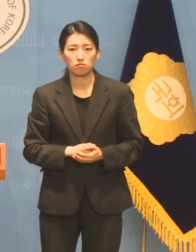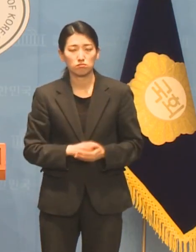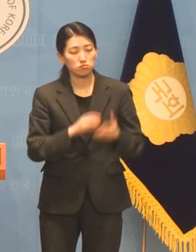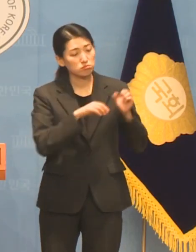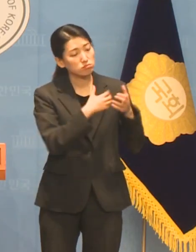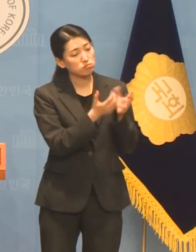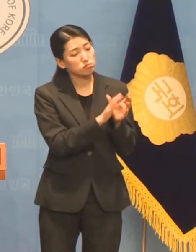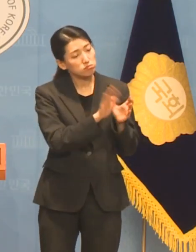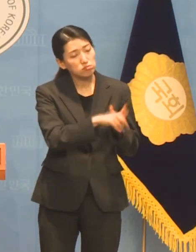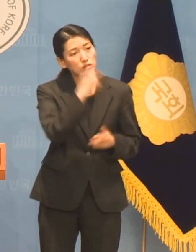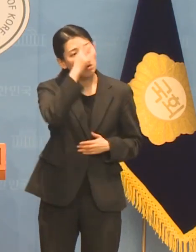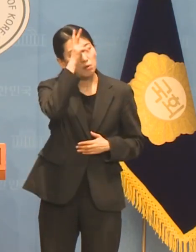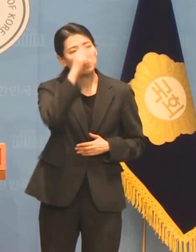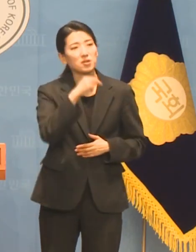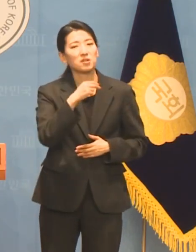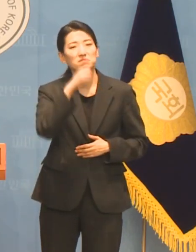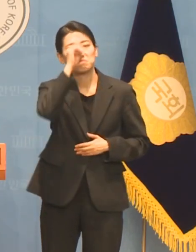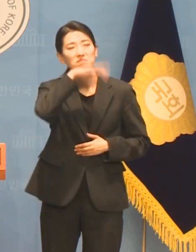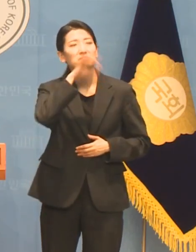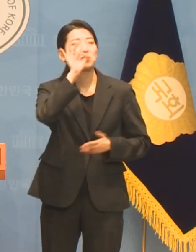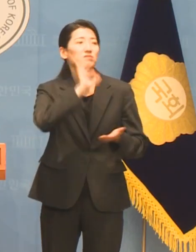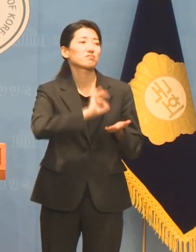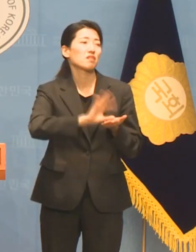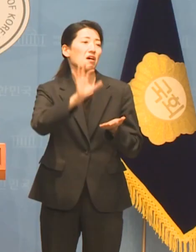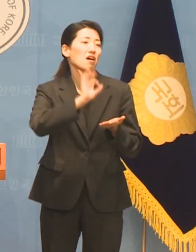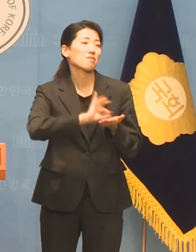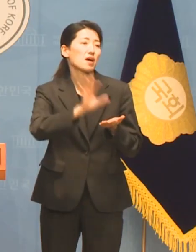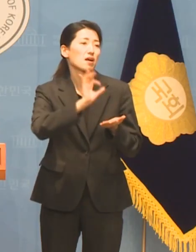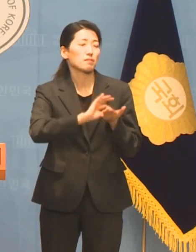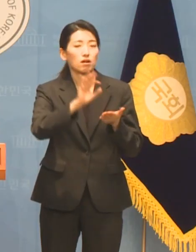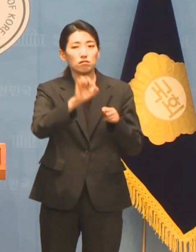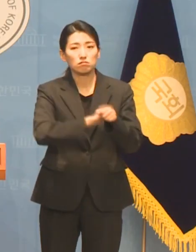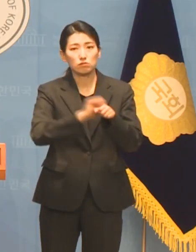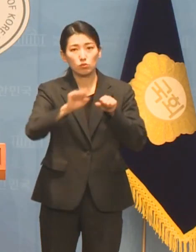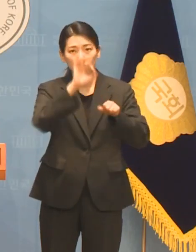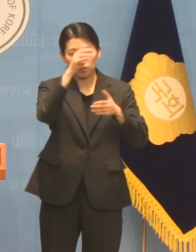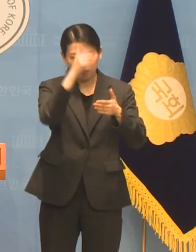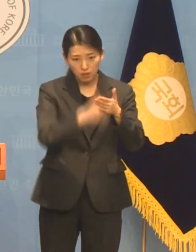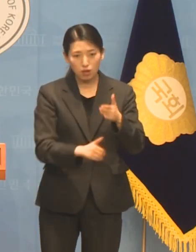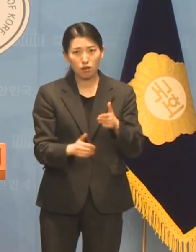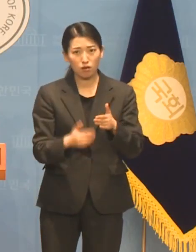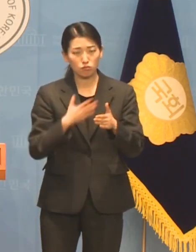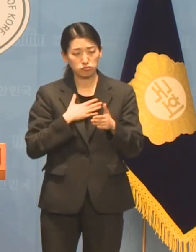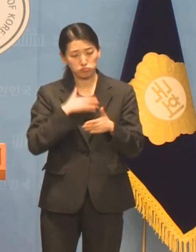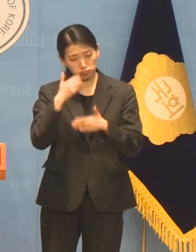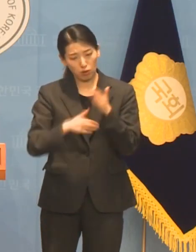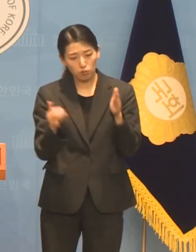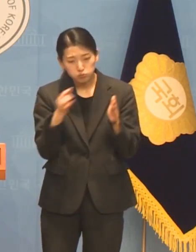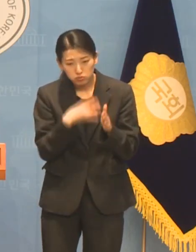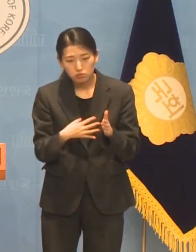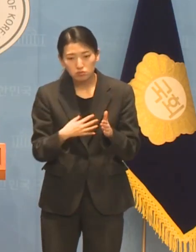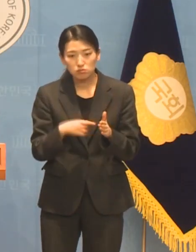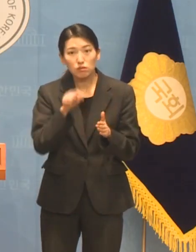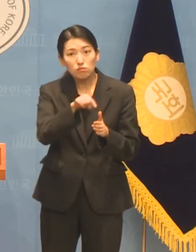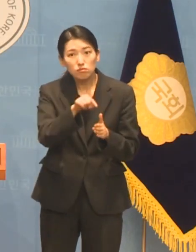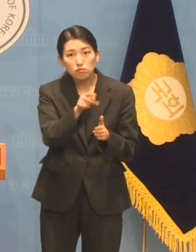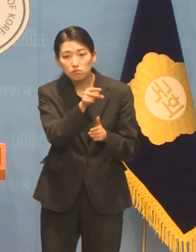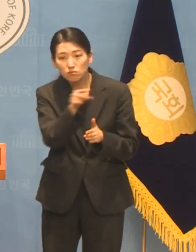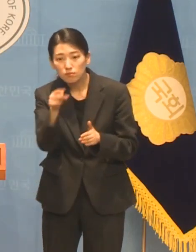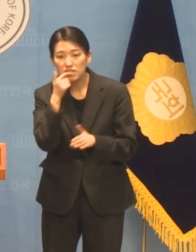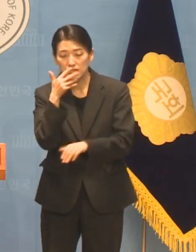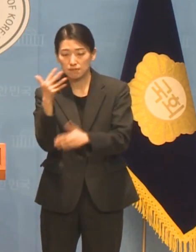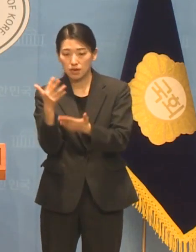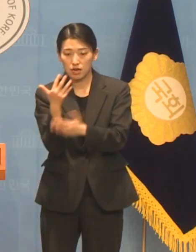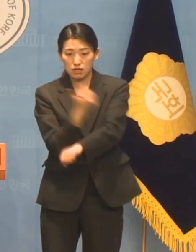검찰이 방만하게 전용하던 특활비를 삭감한 조치와 마약 수사는 아무런 관련이 없음에도 불구하고 마약 문제까지